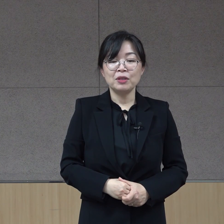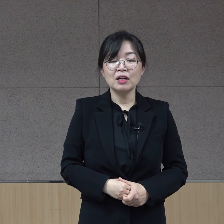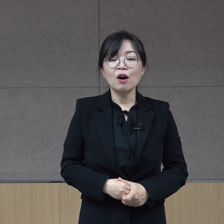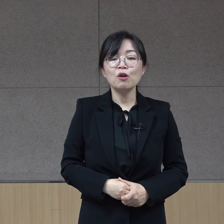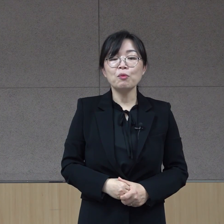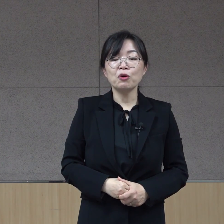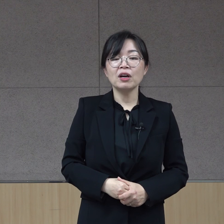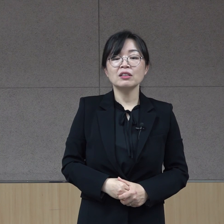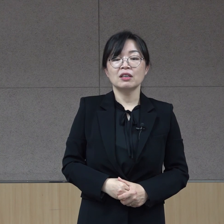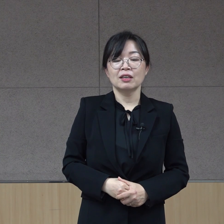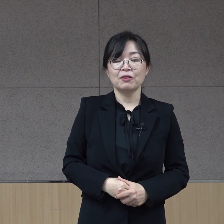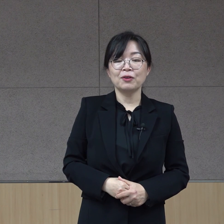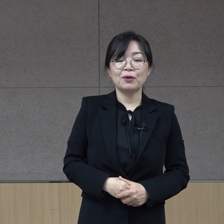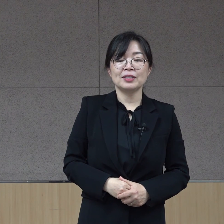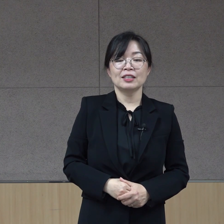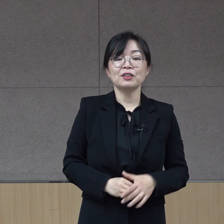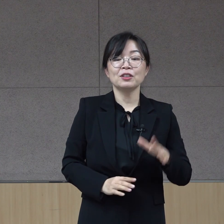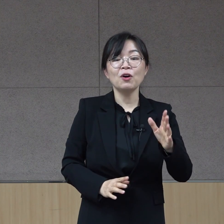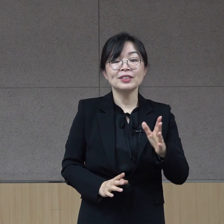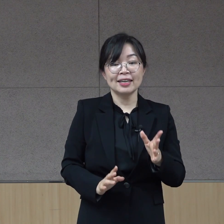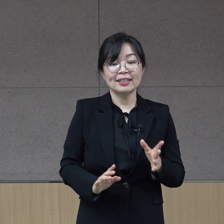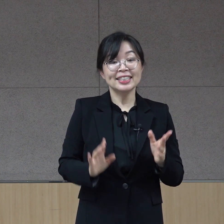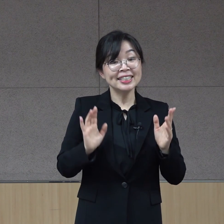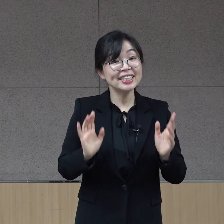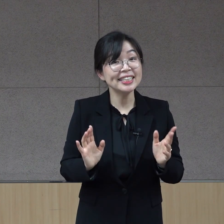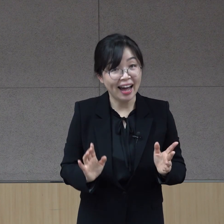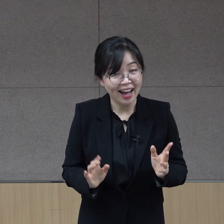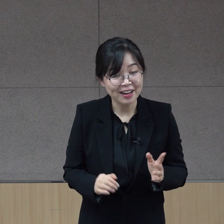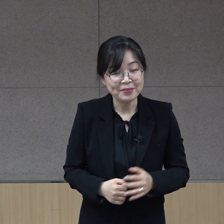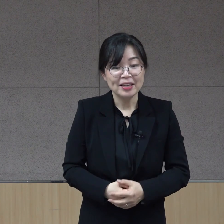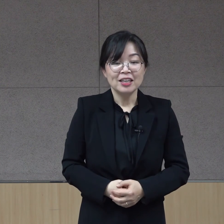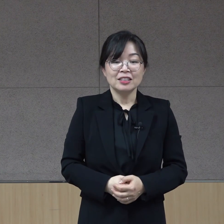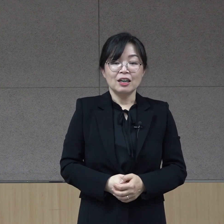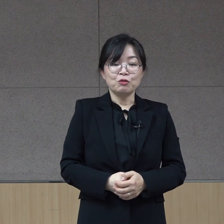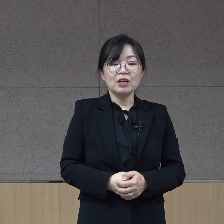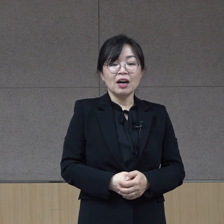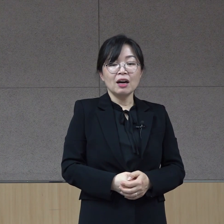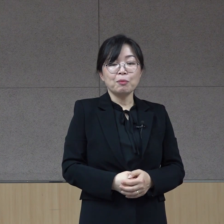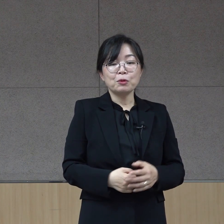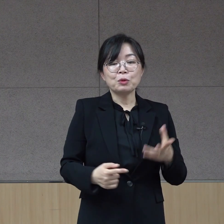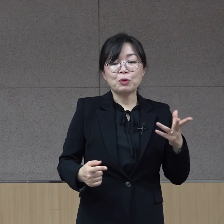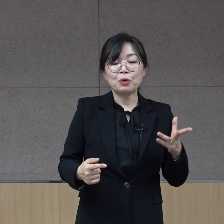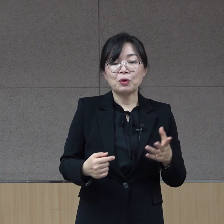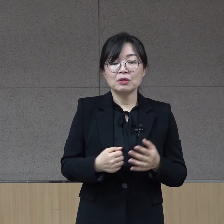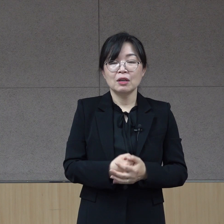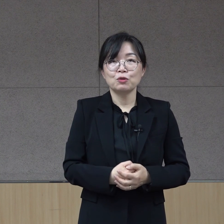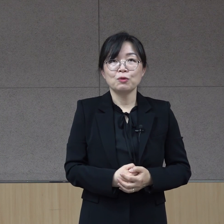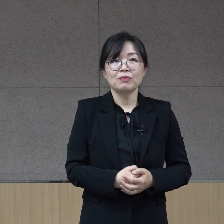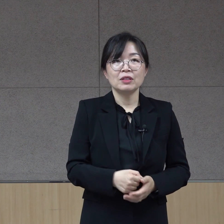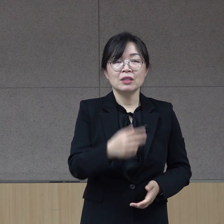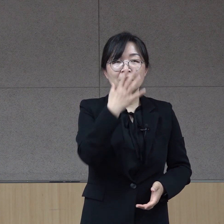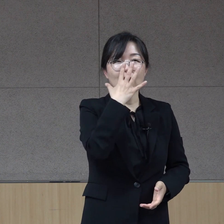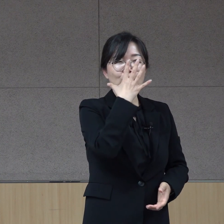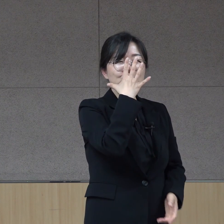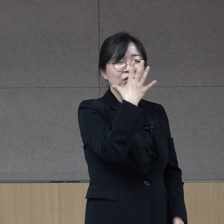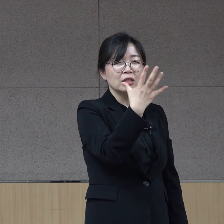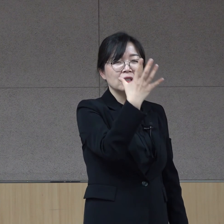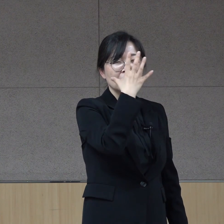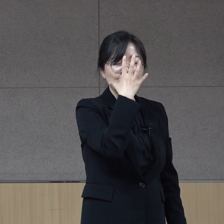비가 올 모양이에요. 자, 여기서 잠깐 흐리다. 자, 우리가 보통 이렇게 좀 이게 얼굴을 이렇게 좀